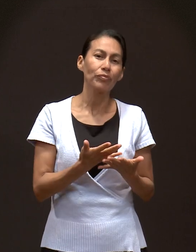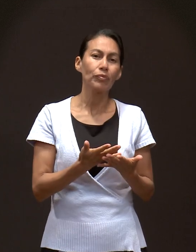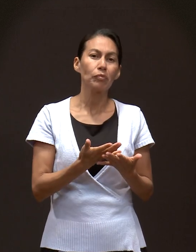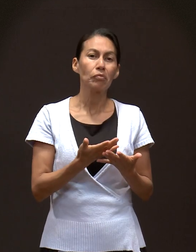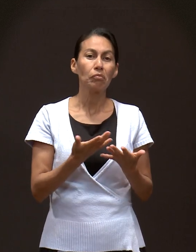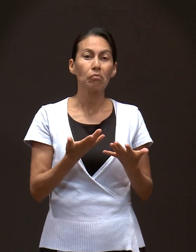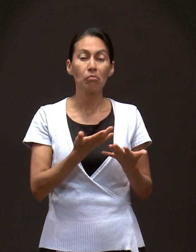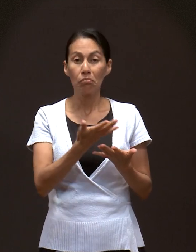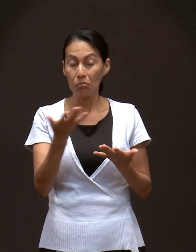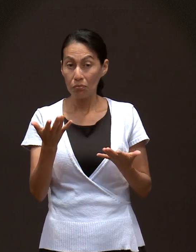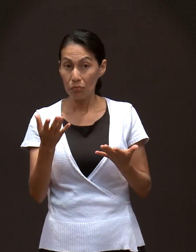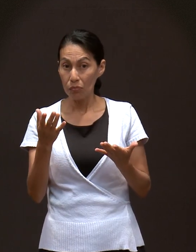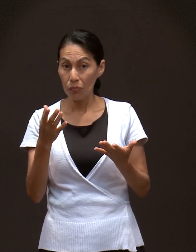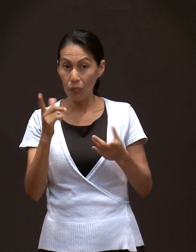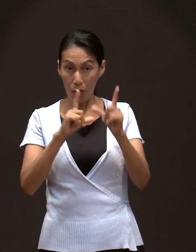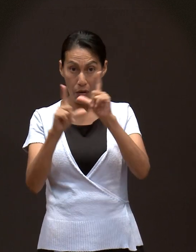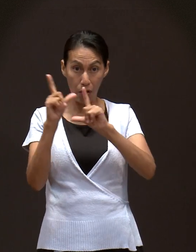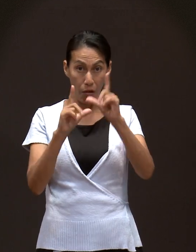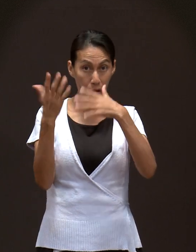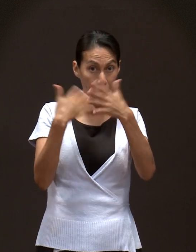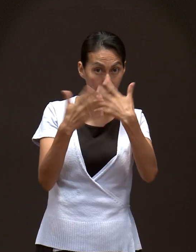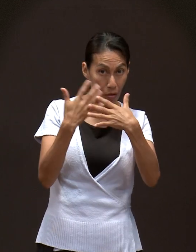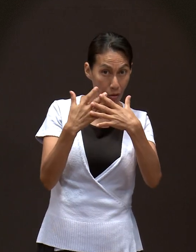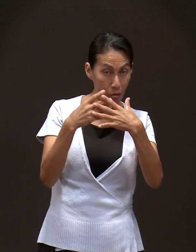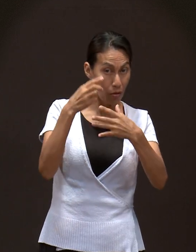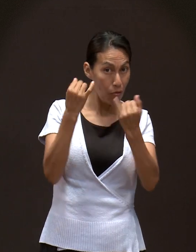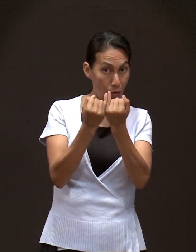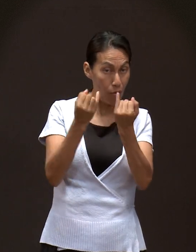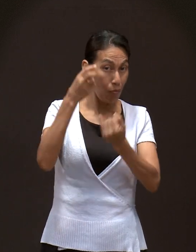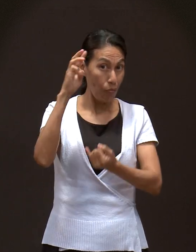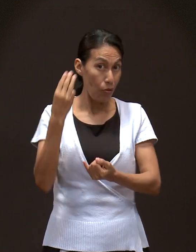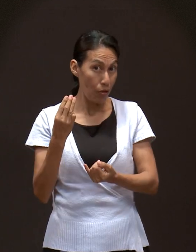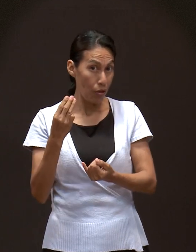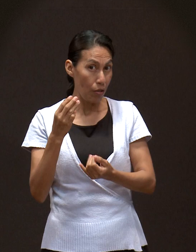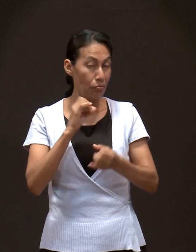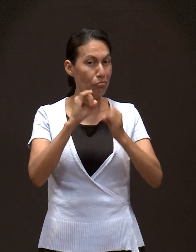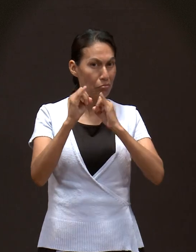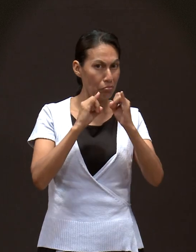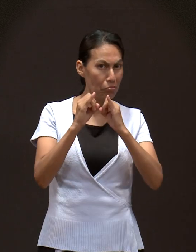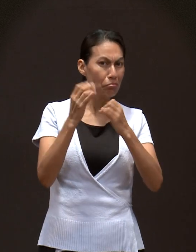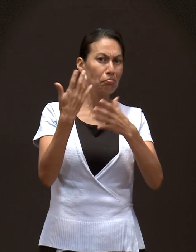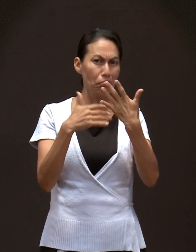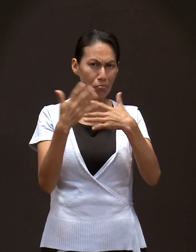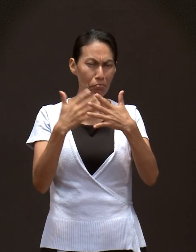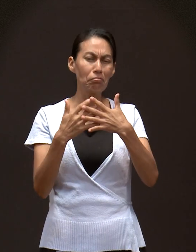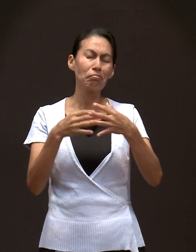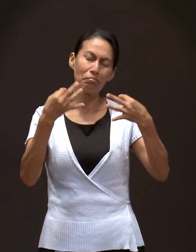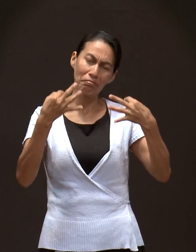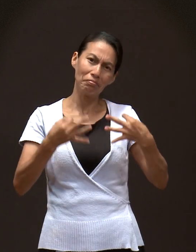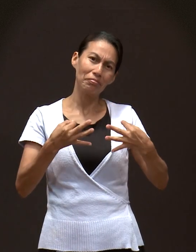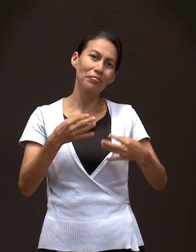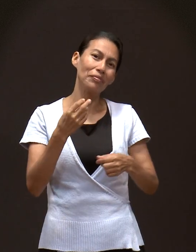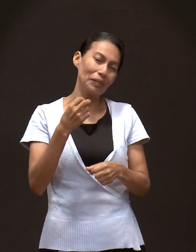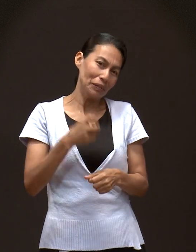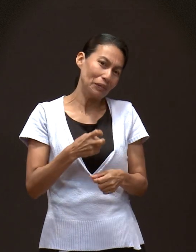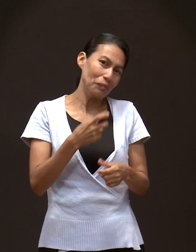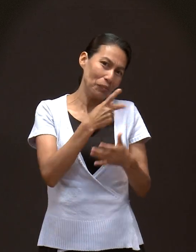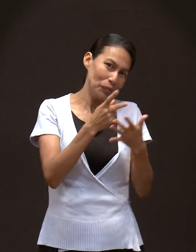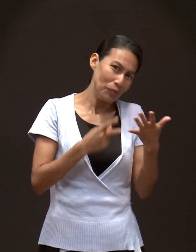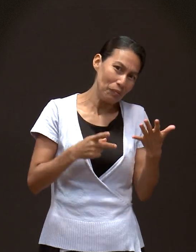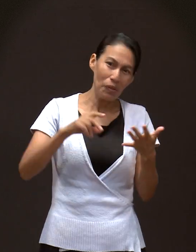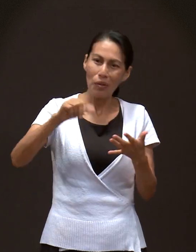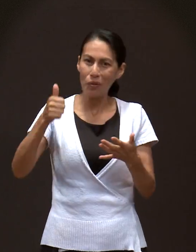amarlos y poder comunicarles también el evangelio como hace Mónica a través de la traducción